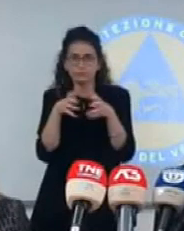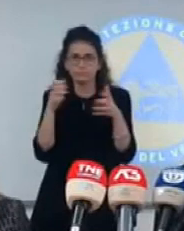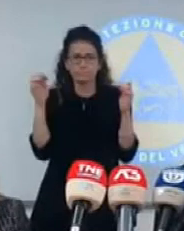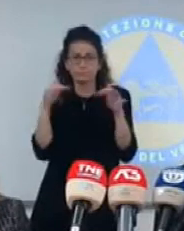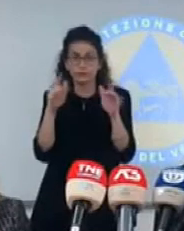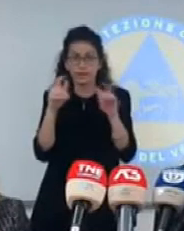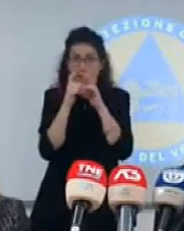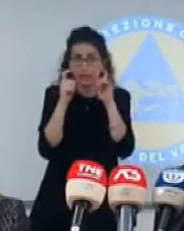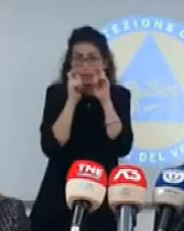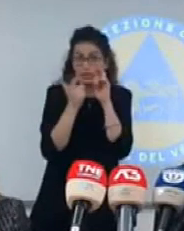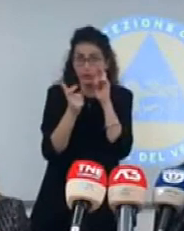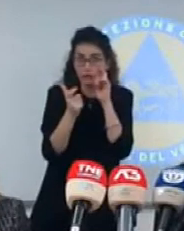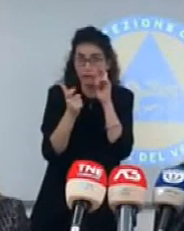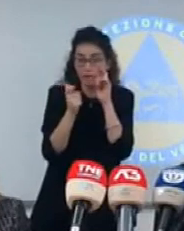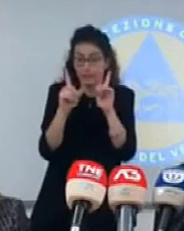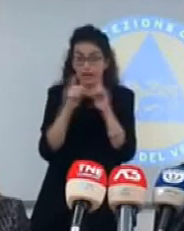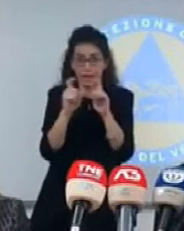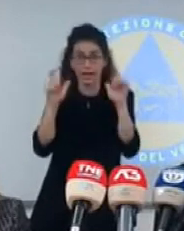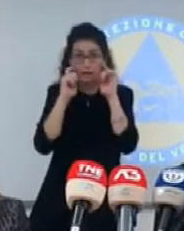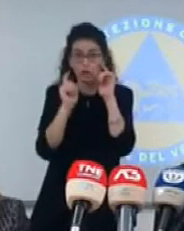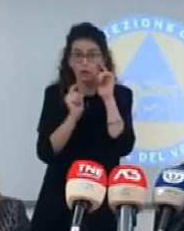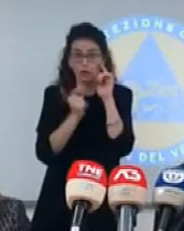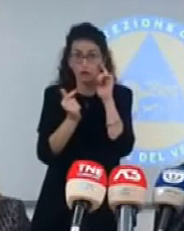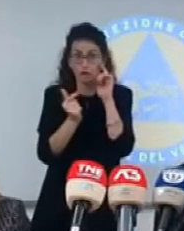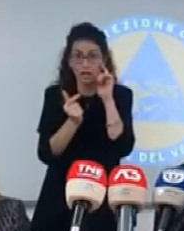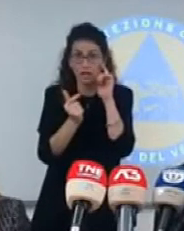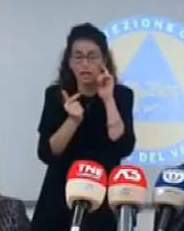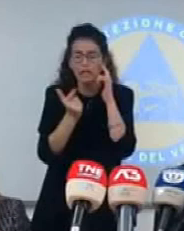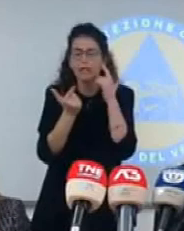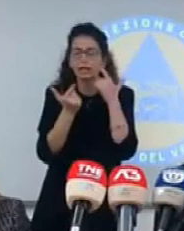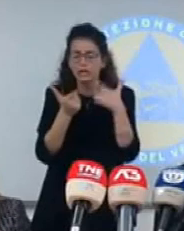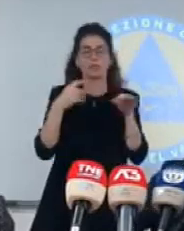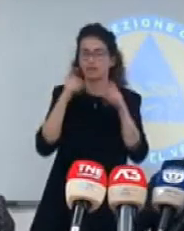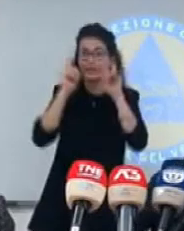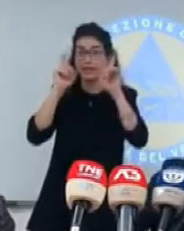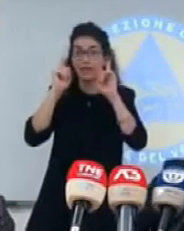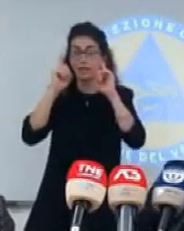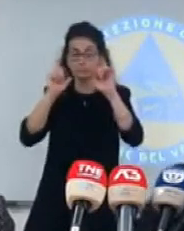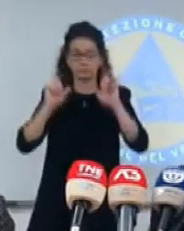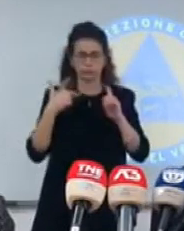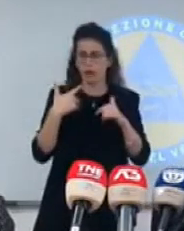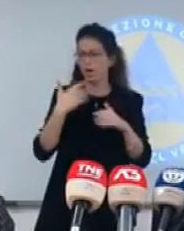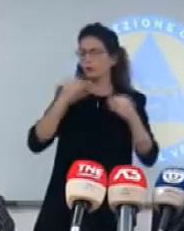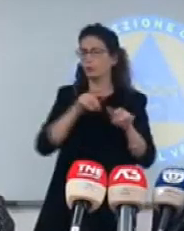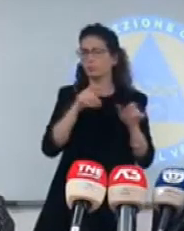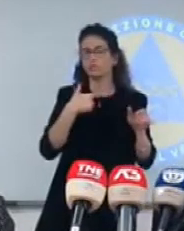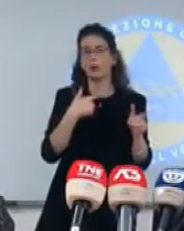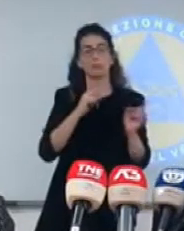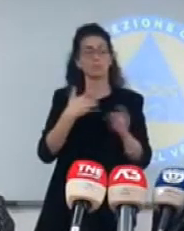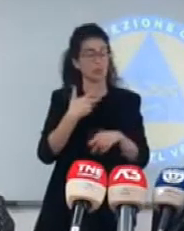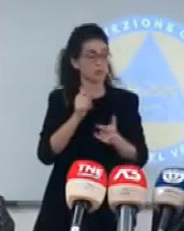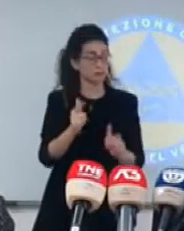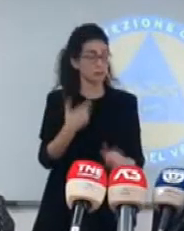protetta se non protetta ci porta alla positività ecco davanti a tutto questo